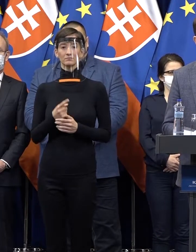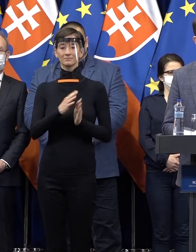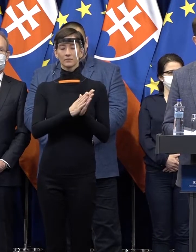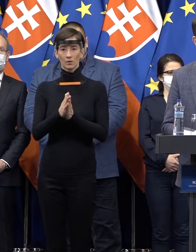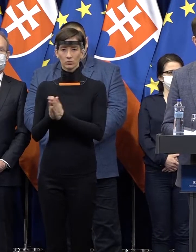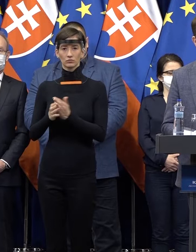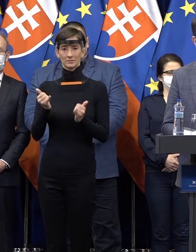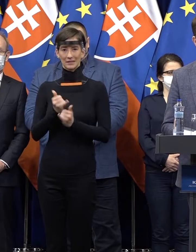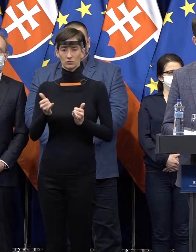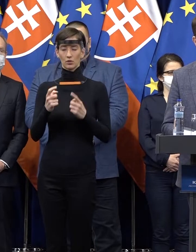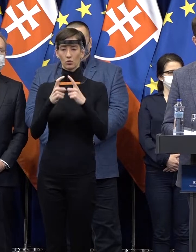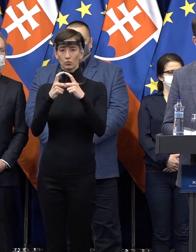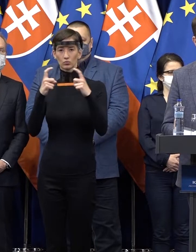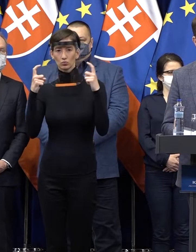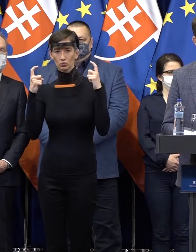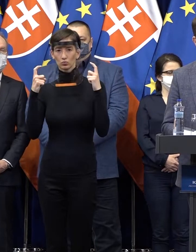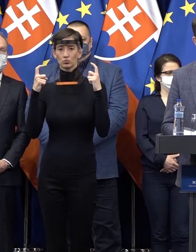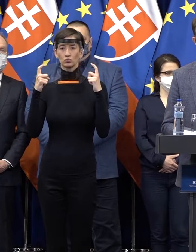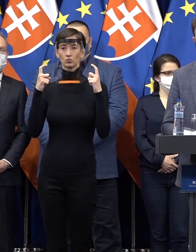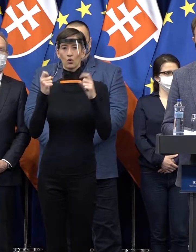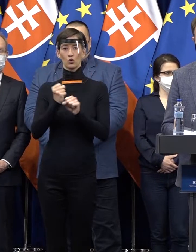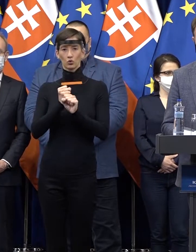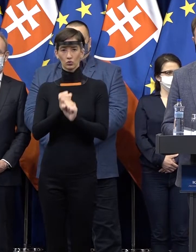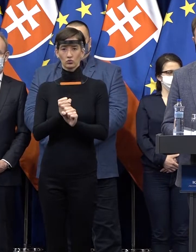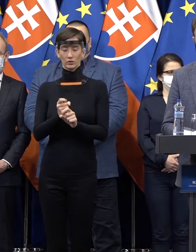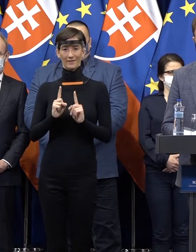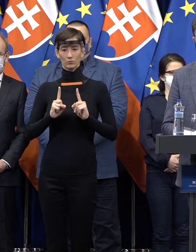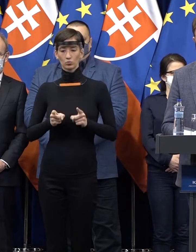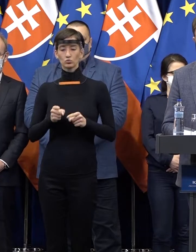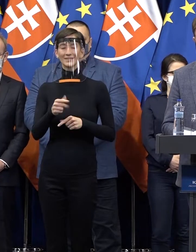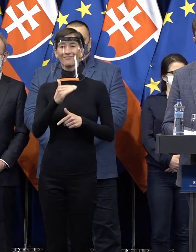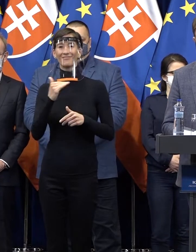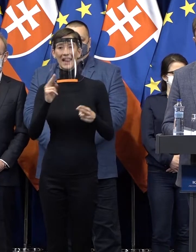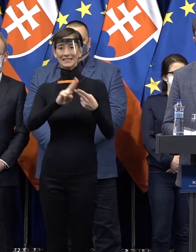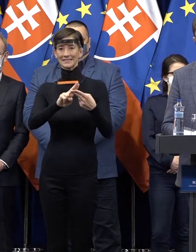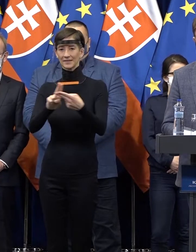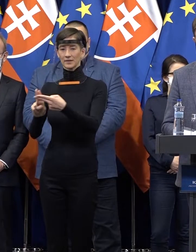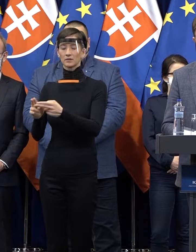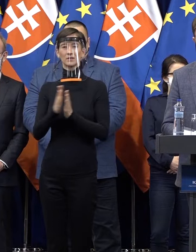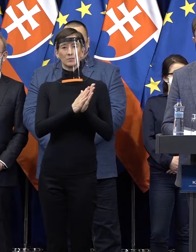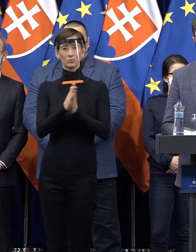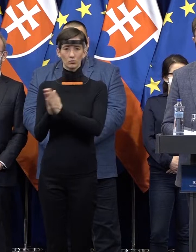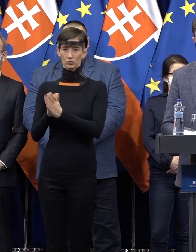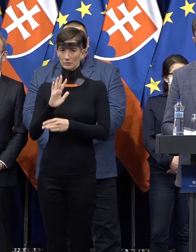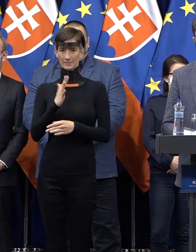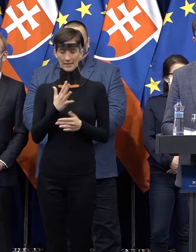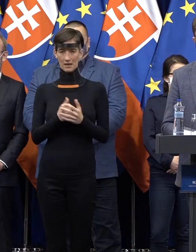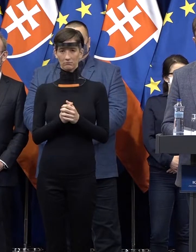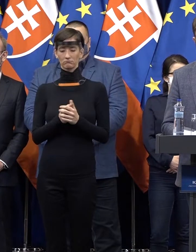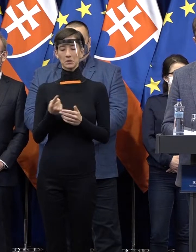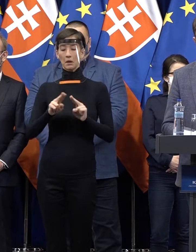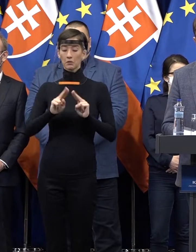rúška, zachovávať vzdialenosť od sociálnych kontaktov, pohybovať sa v okolí svojho